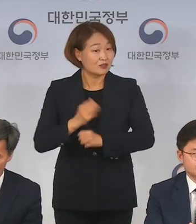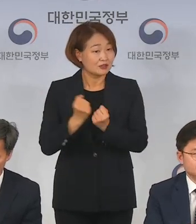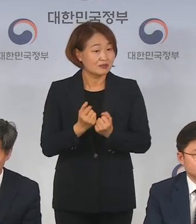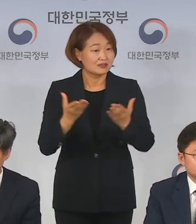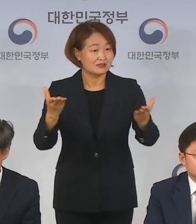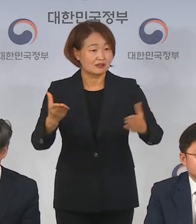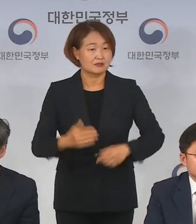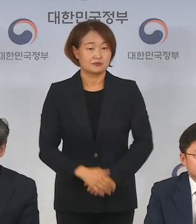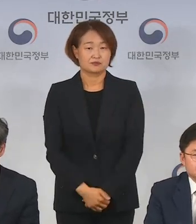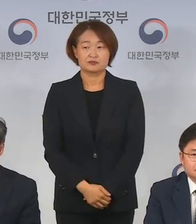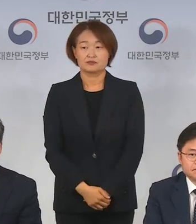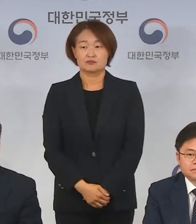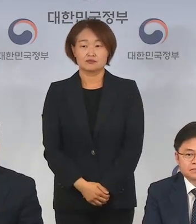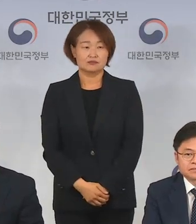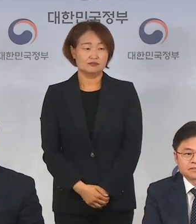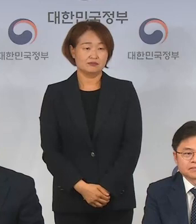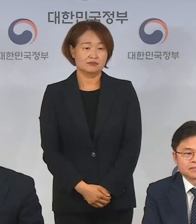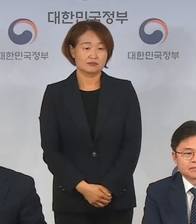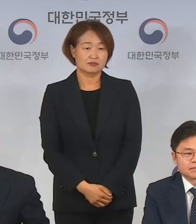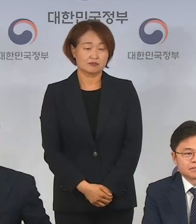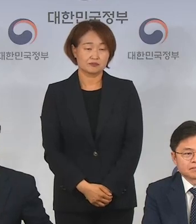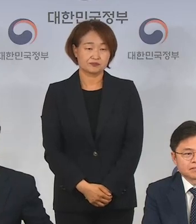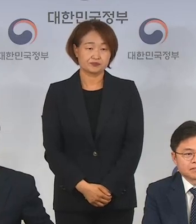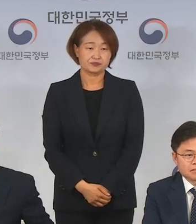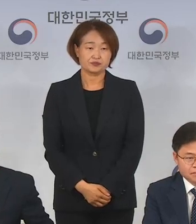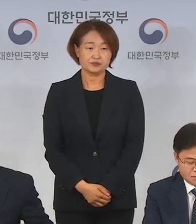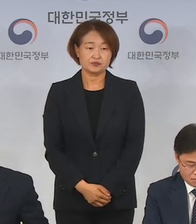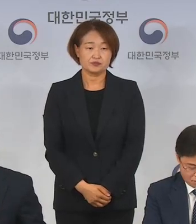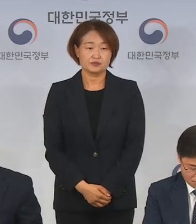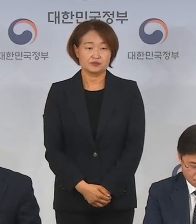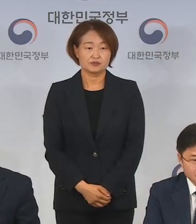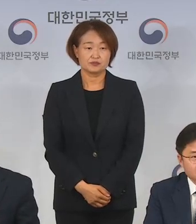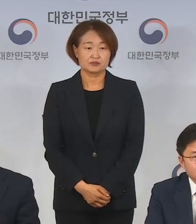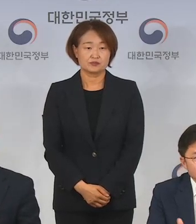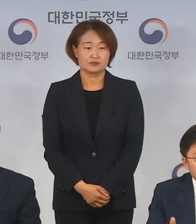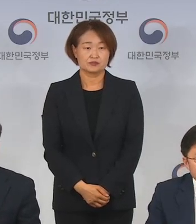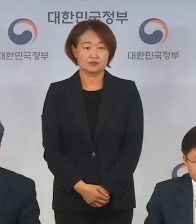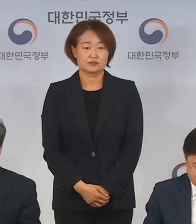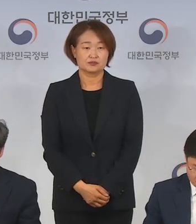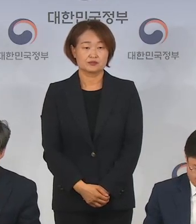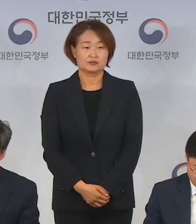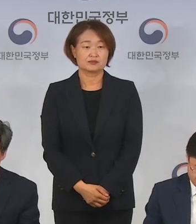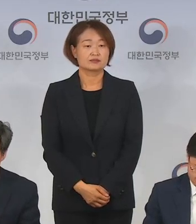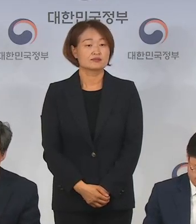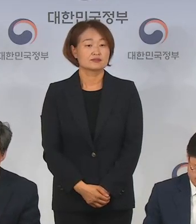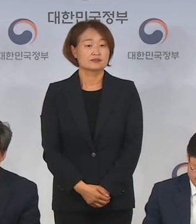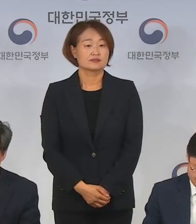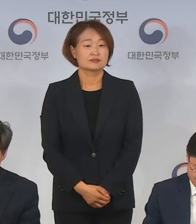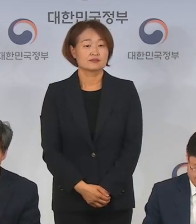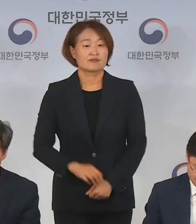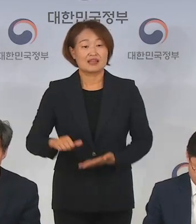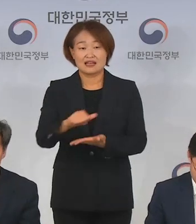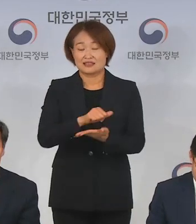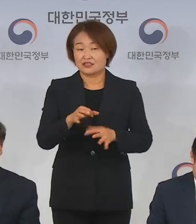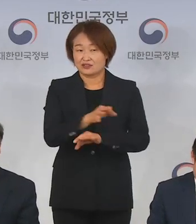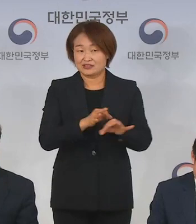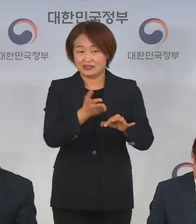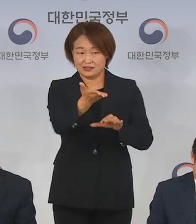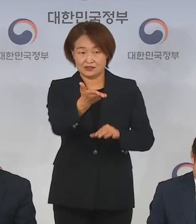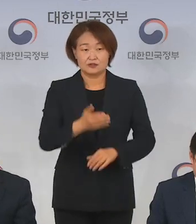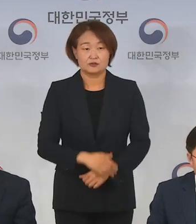말씀드리겠습니다. 네, 구 기자님. 저 정아시아경제